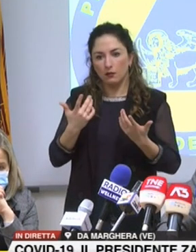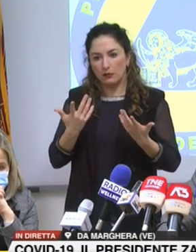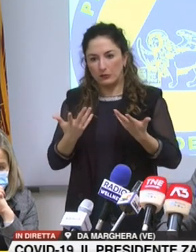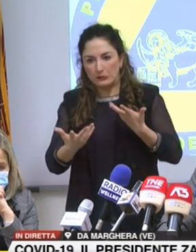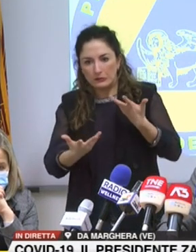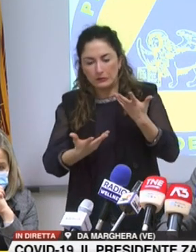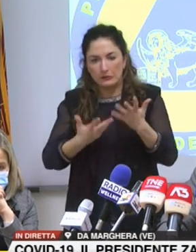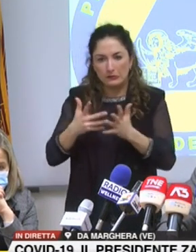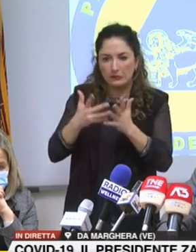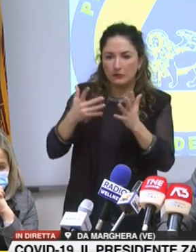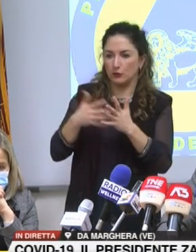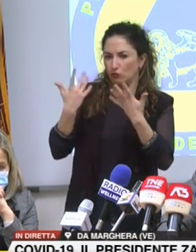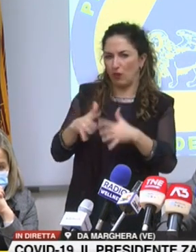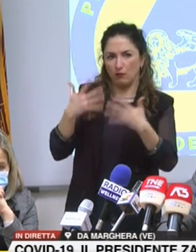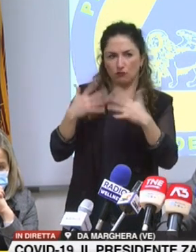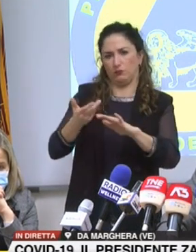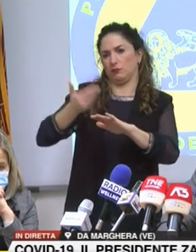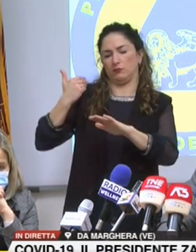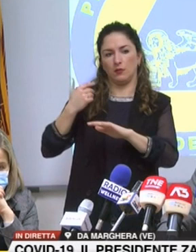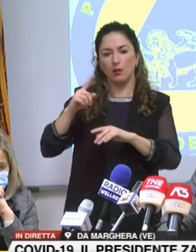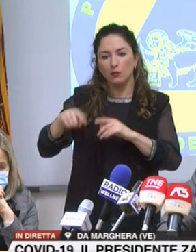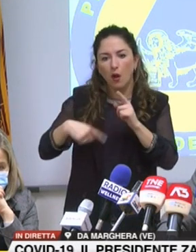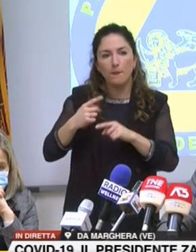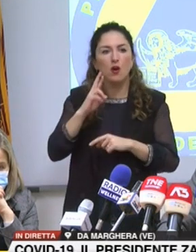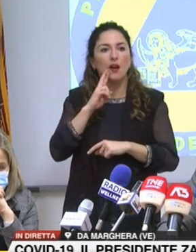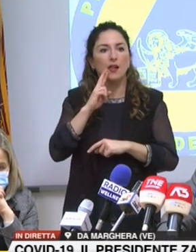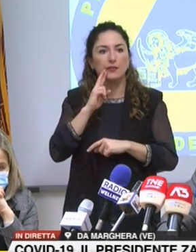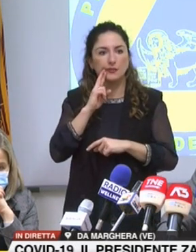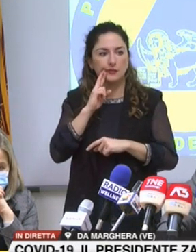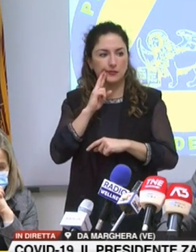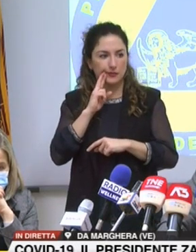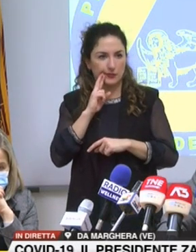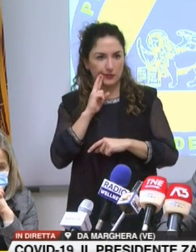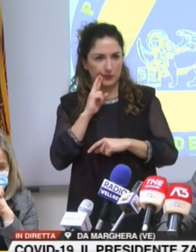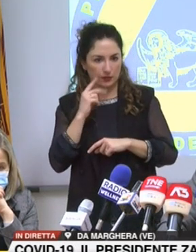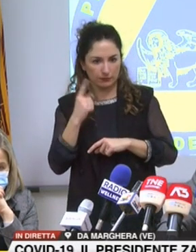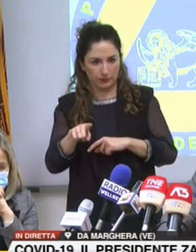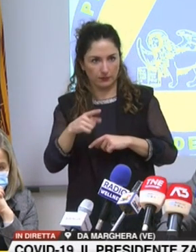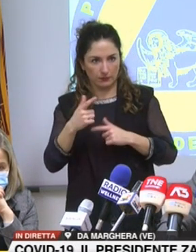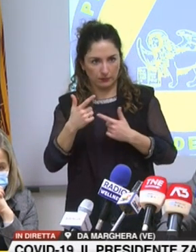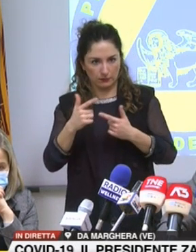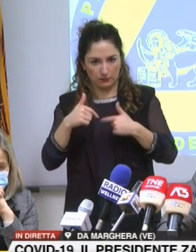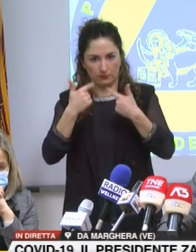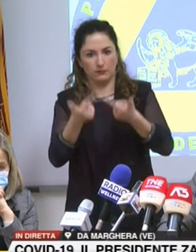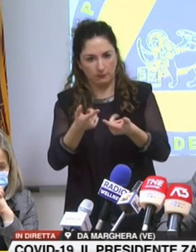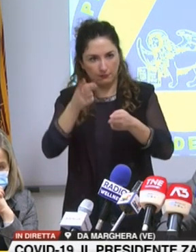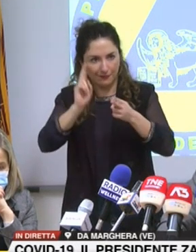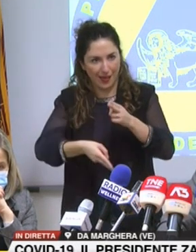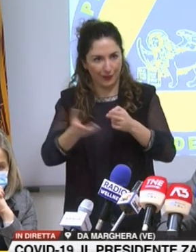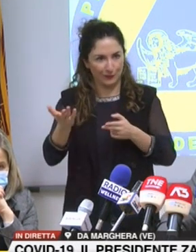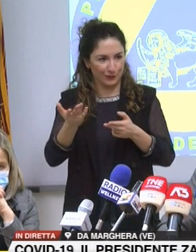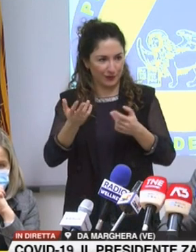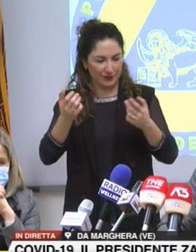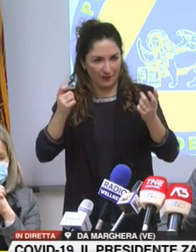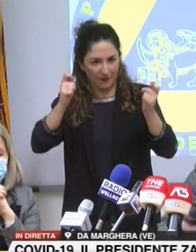era in corso da un bel po'. Dopodiché c'è stata questa mossa di Renzi che ha accelerato, è stato un po' un attivatore